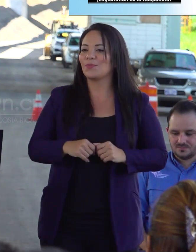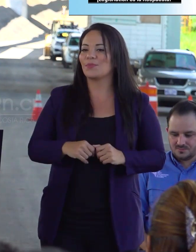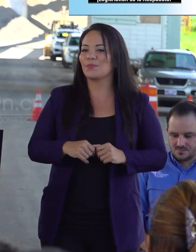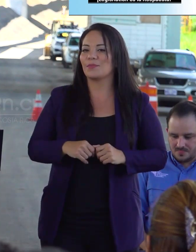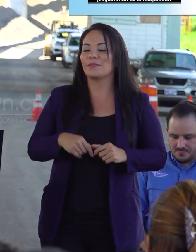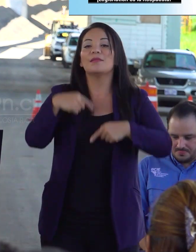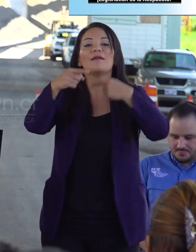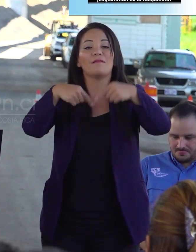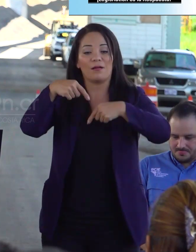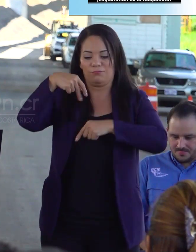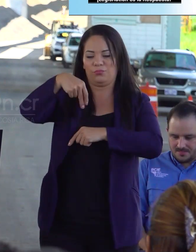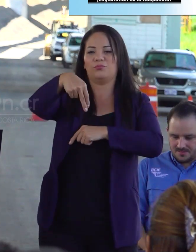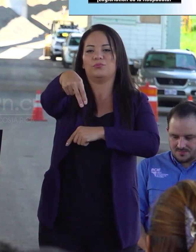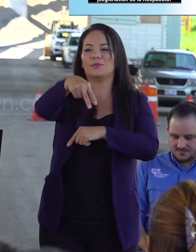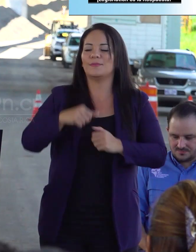que van a andar a pie.